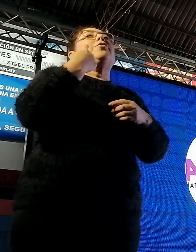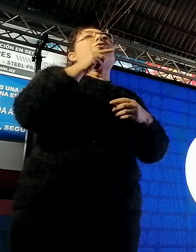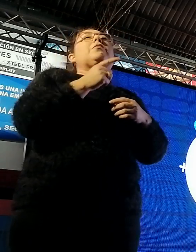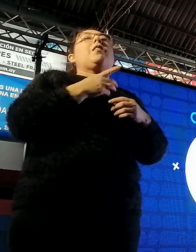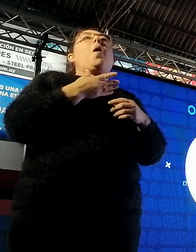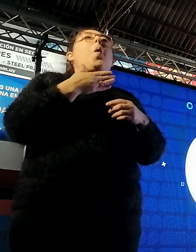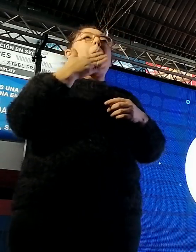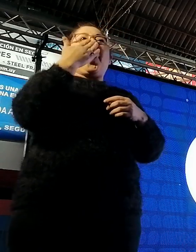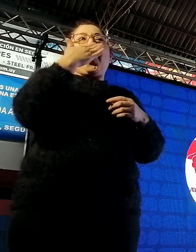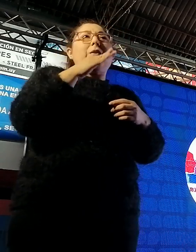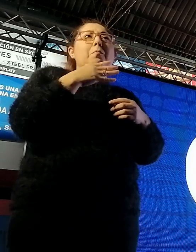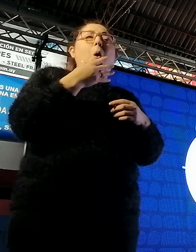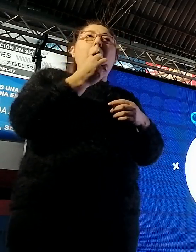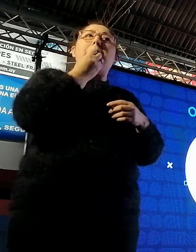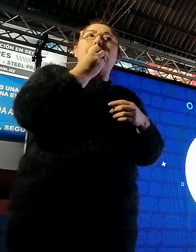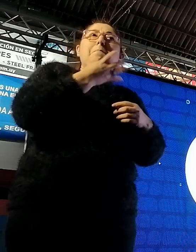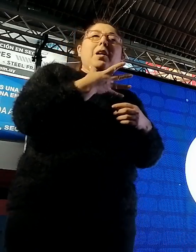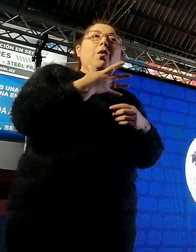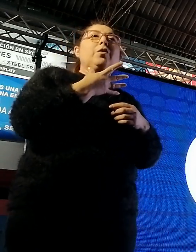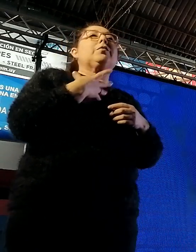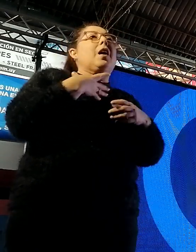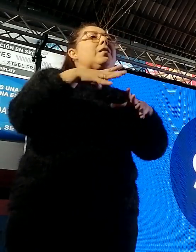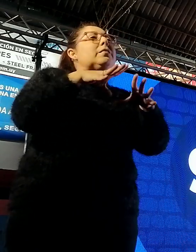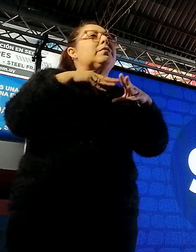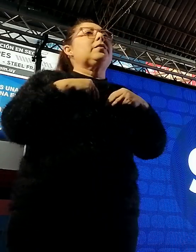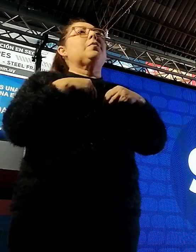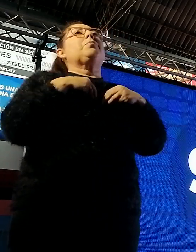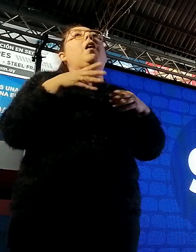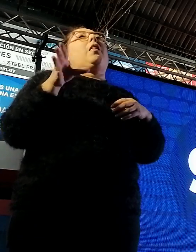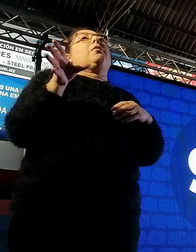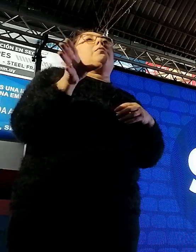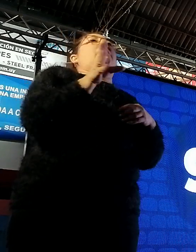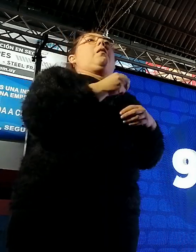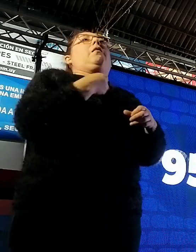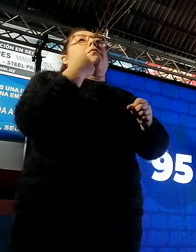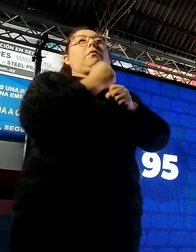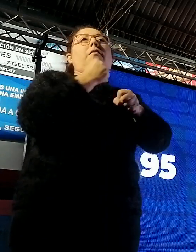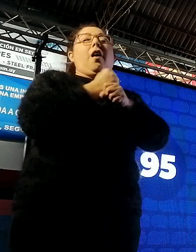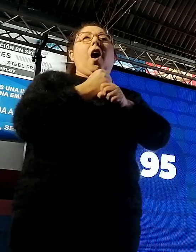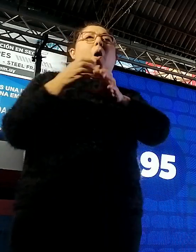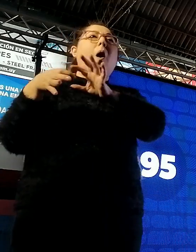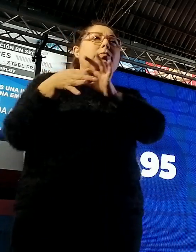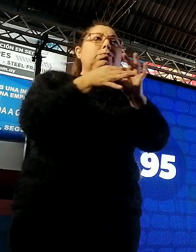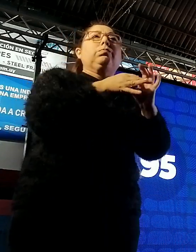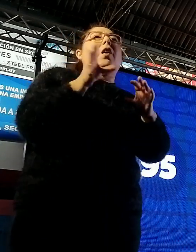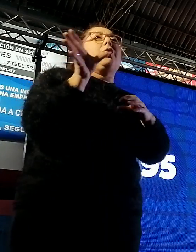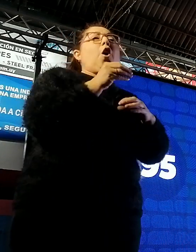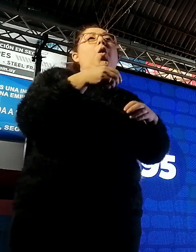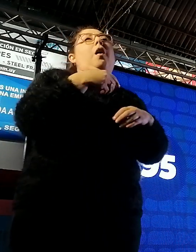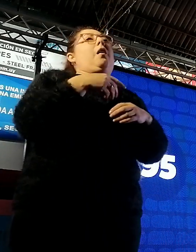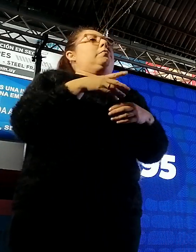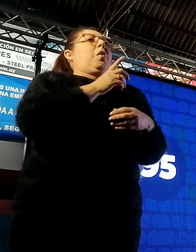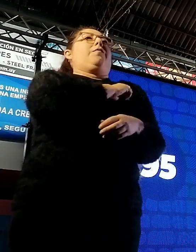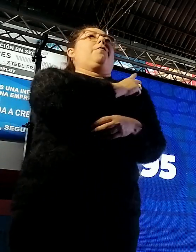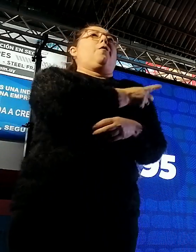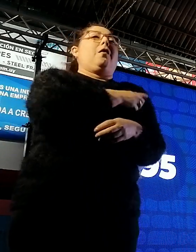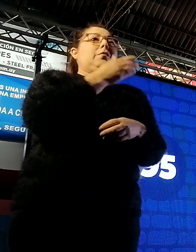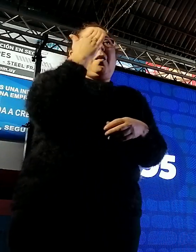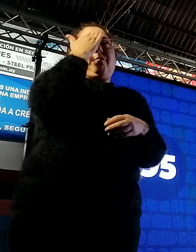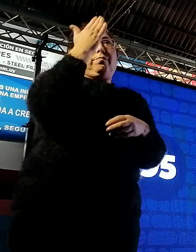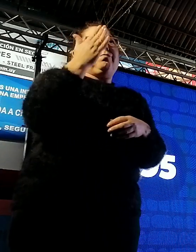defecto sino riqueza Aceptando el ancho campo de trabajo en común todas las fuerzas políticas del